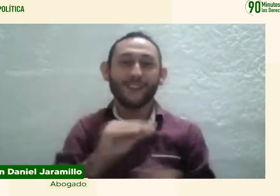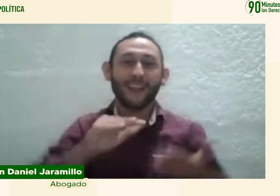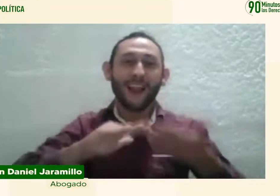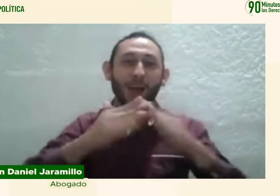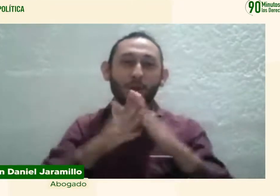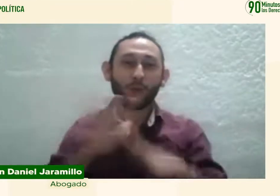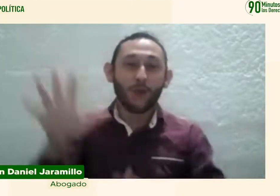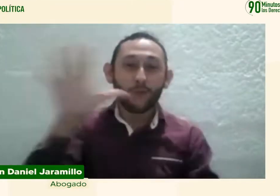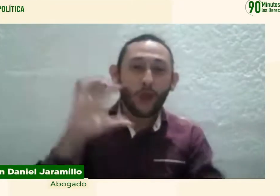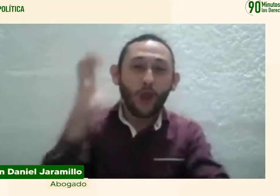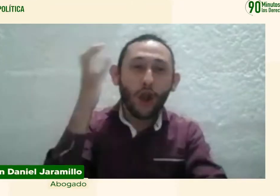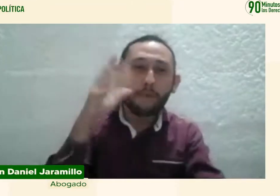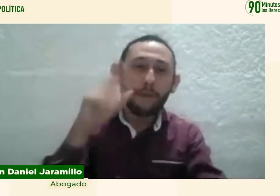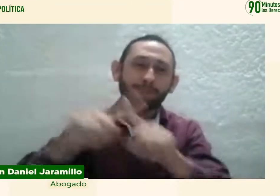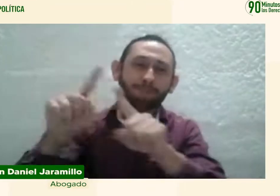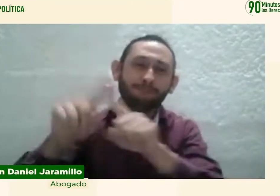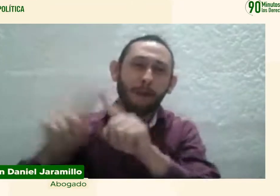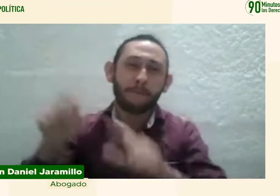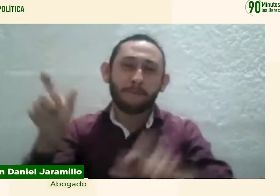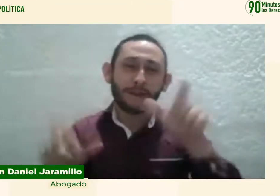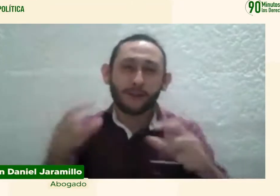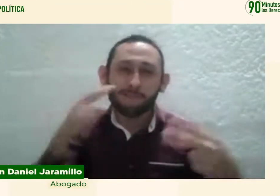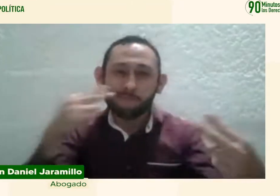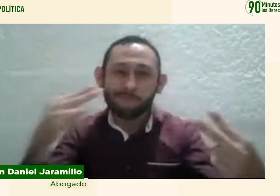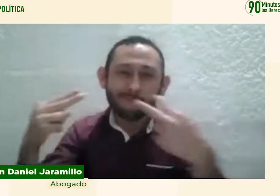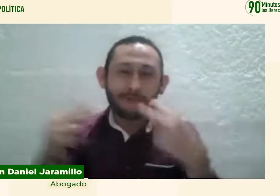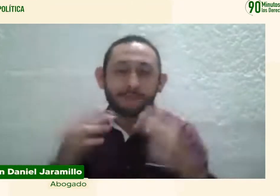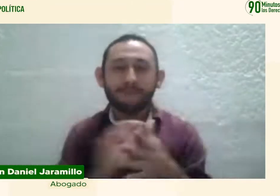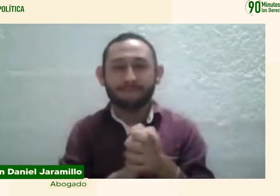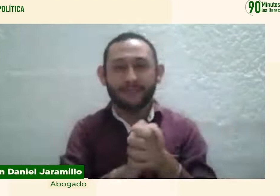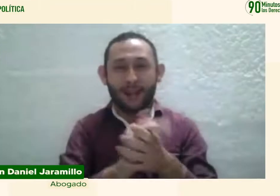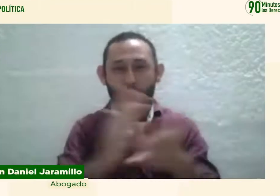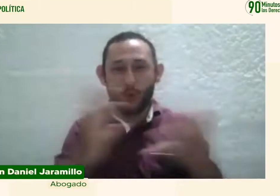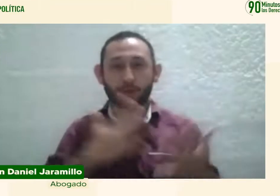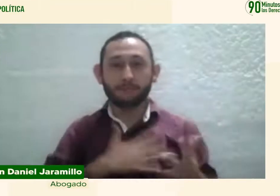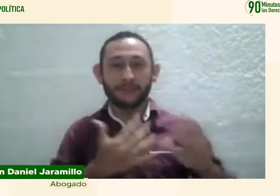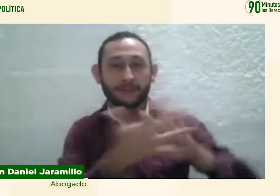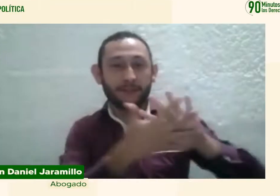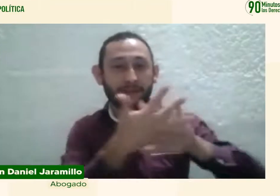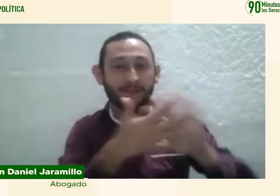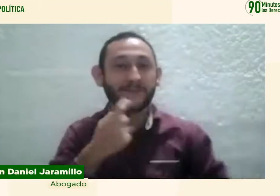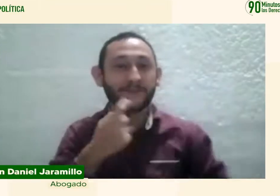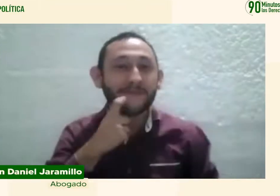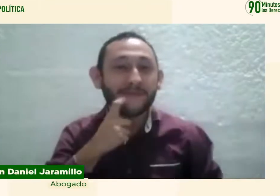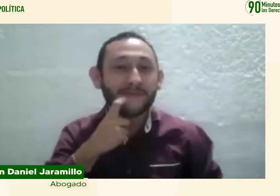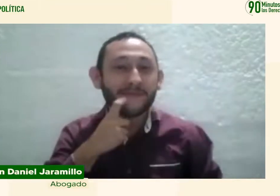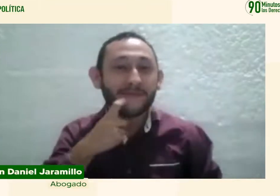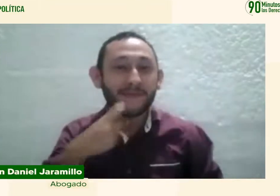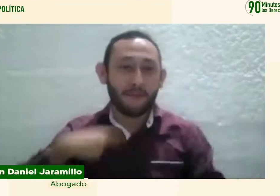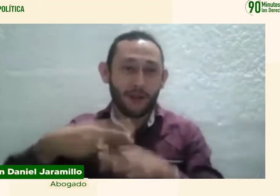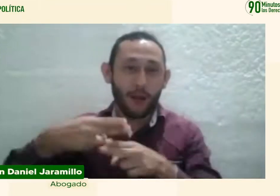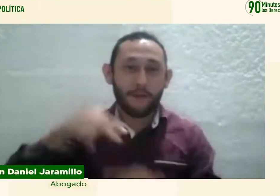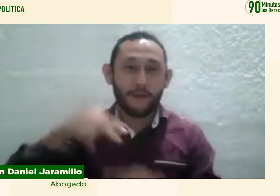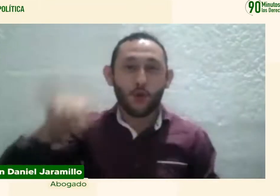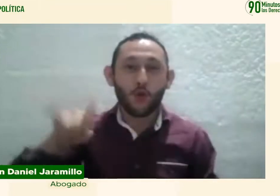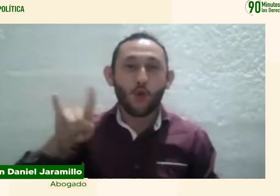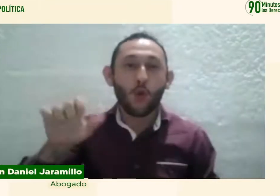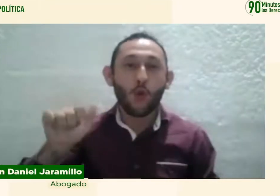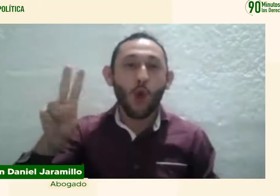hola buenas noches para todos todos todas las personas sordas que nos ven en los diferentes lugares del país diseña es